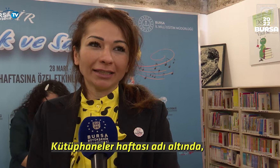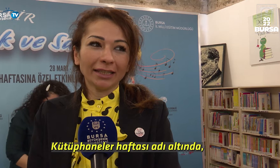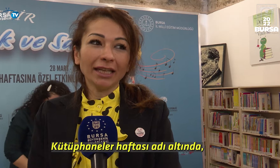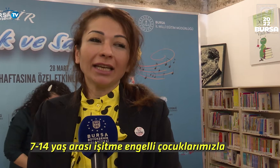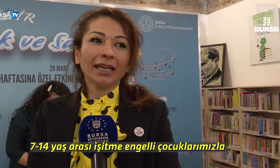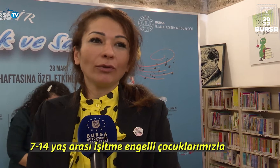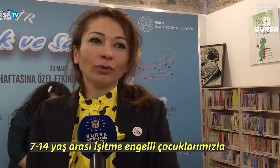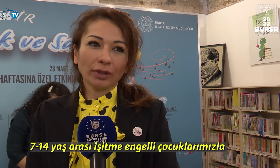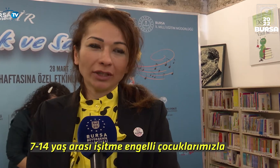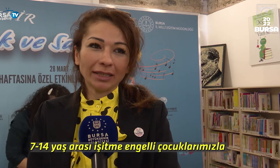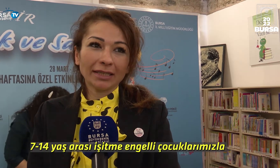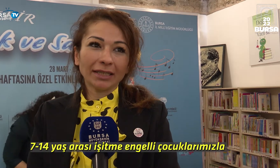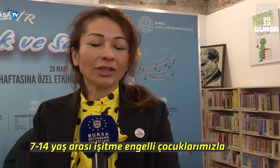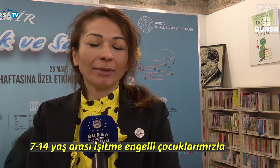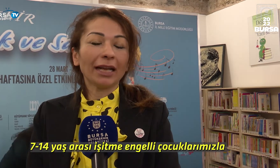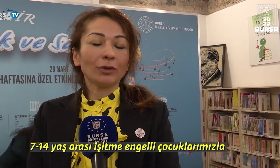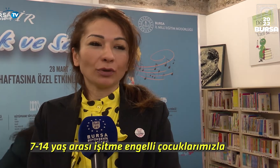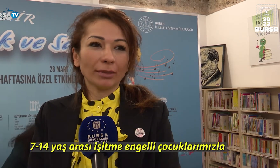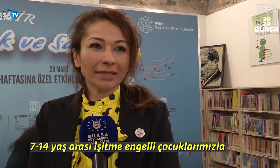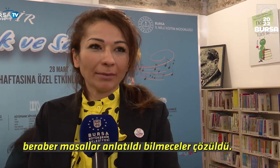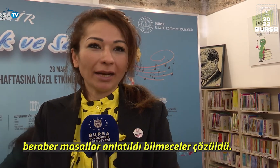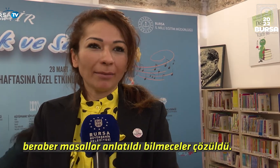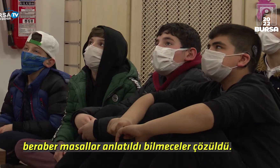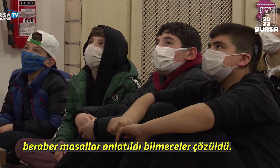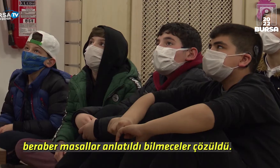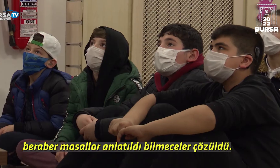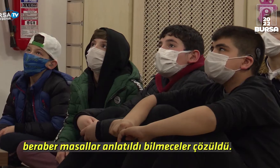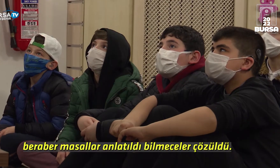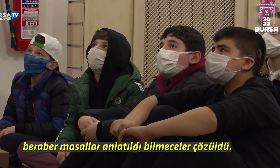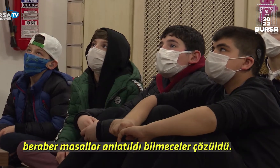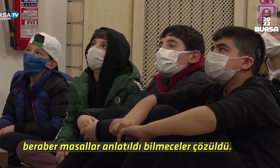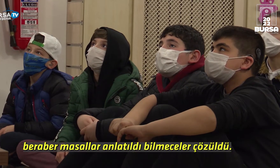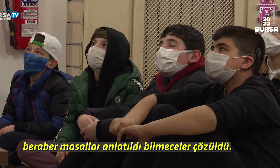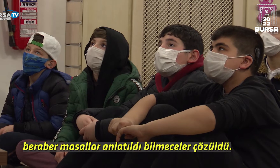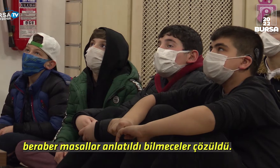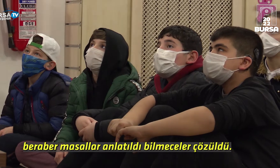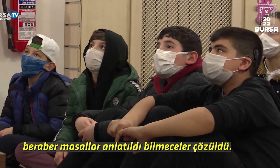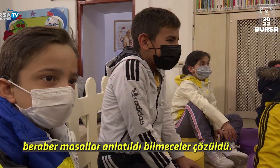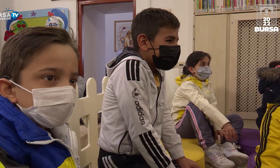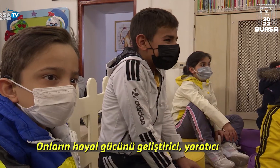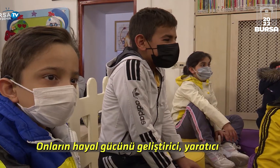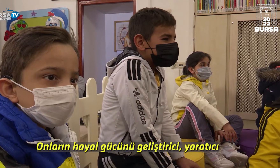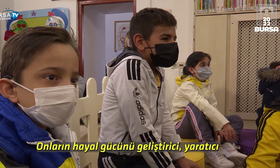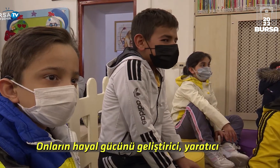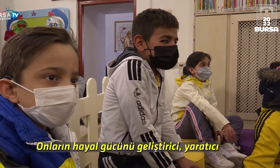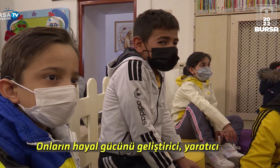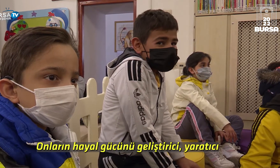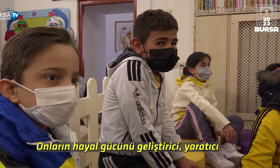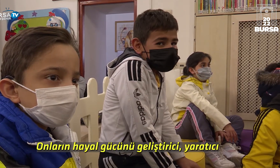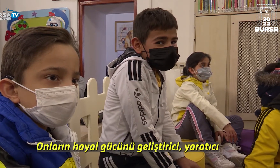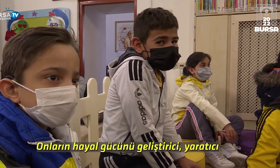adı altında 7-14 yaş arası işitme engelli çocuklarımızla beraber masallar anlatıldı, bilmeceler çözüldü. Onların hayal